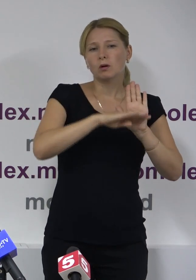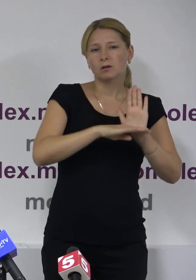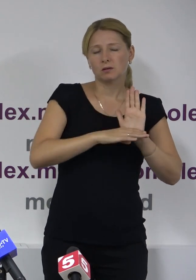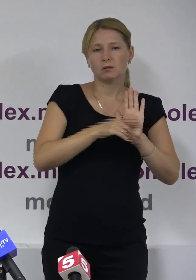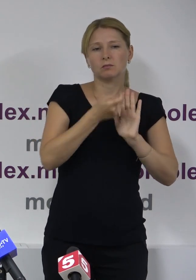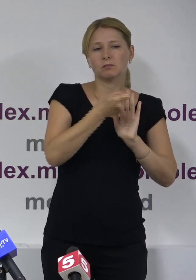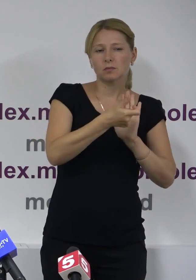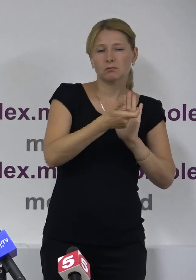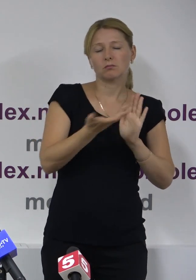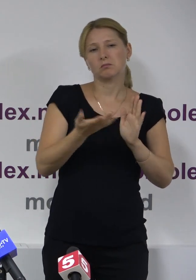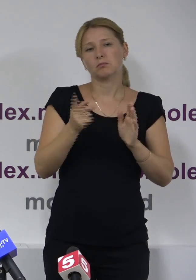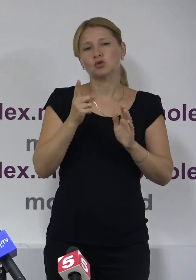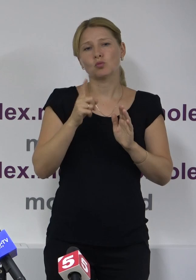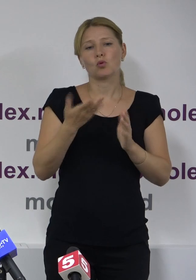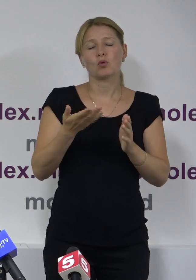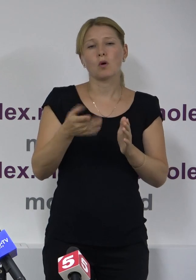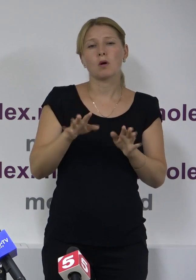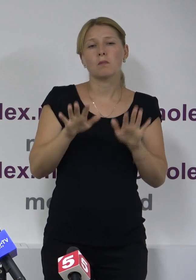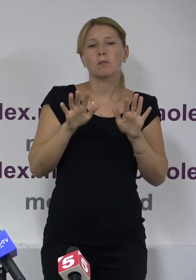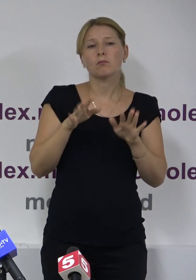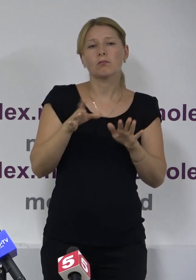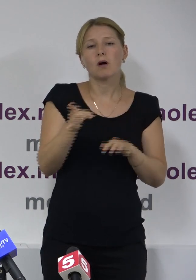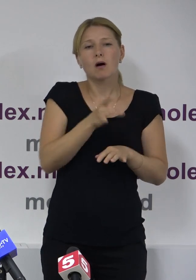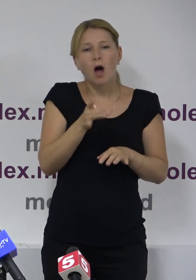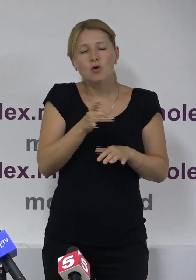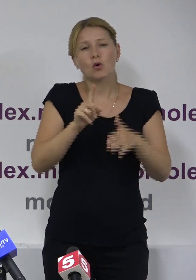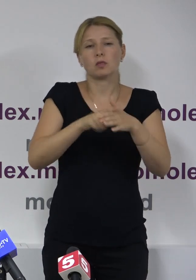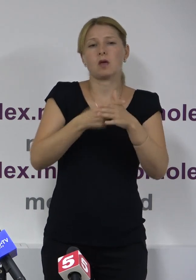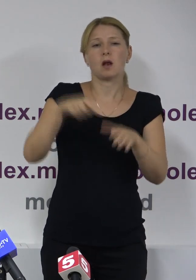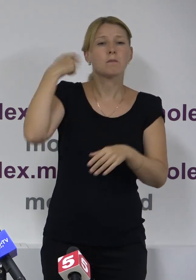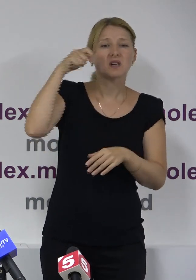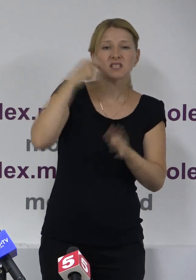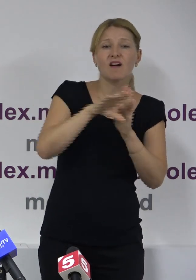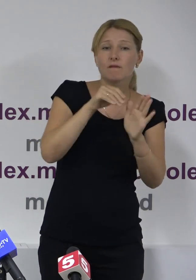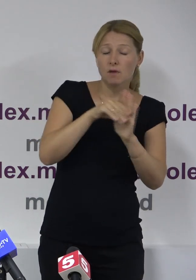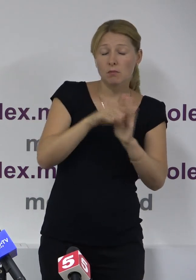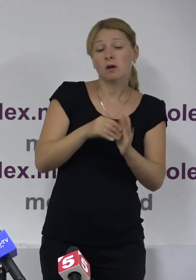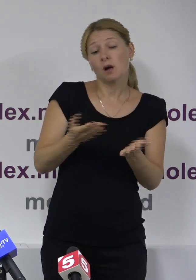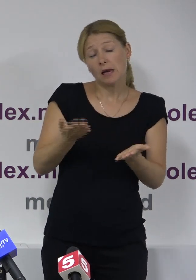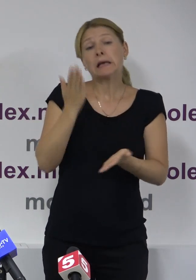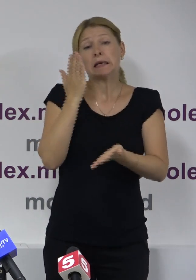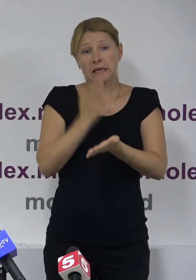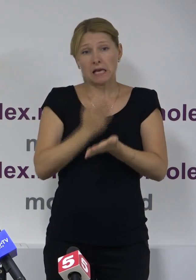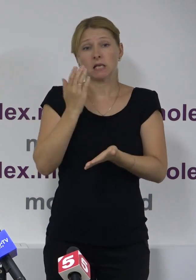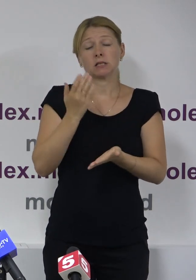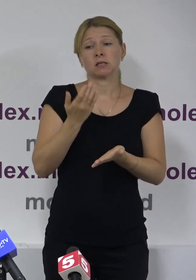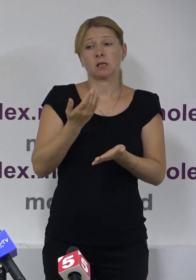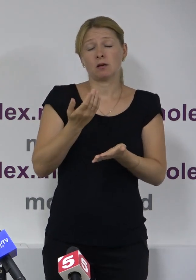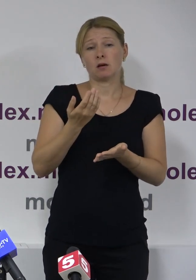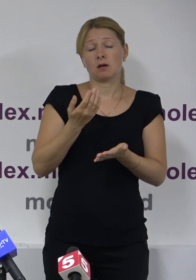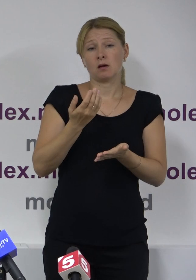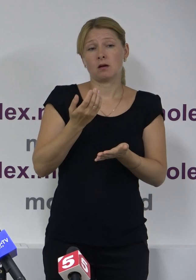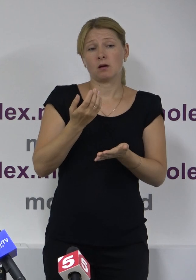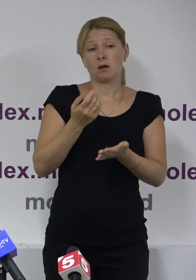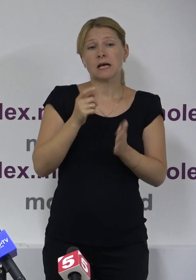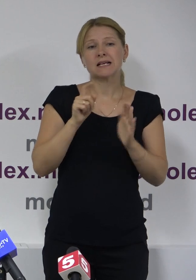alegeri parlamentare, codul a suferit mai puține modificări în acest sens, totuși există câteva și aș vrea să atrag atenția